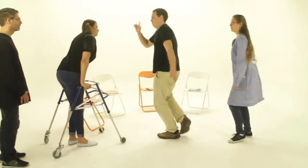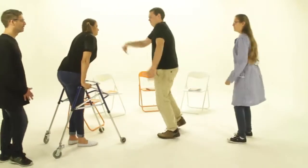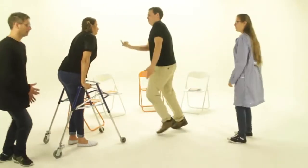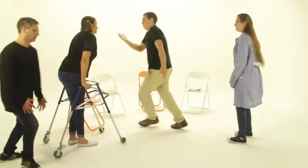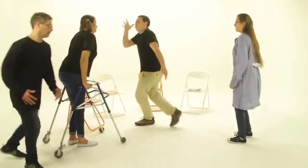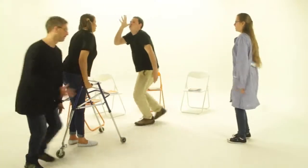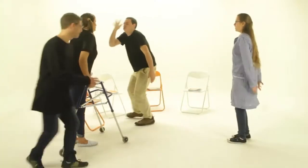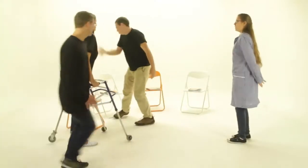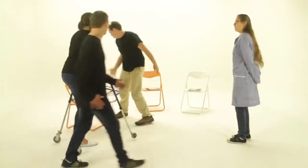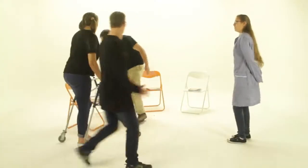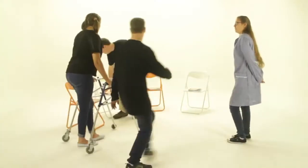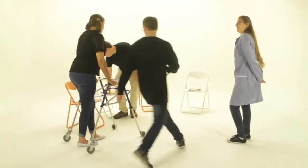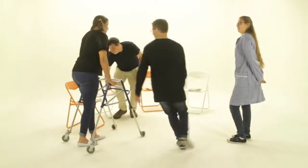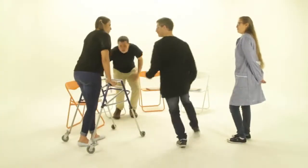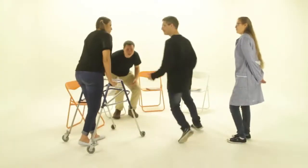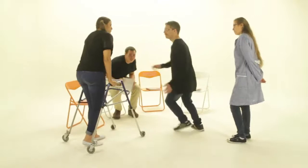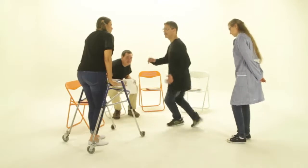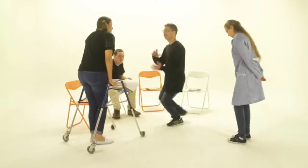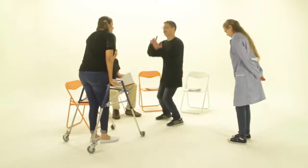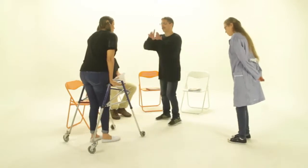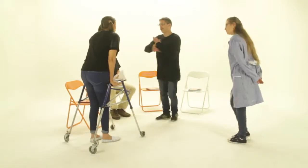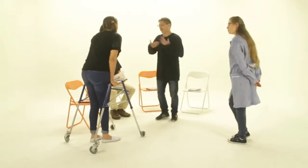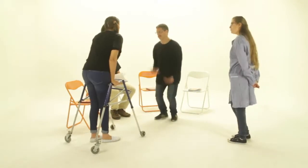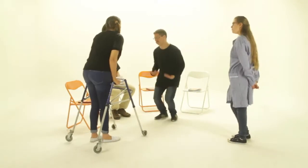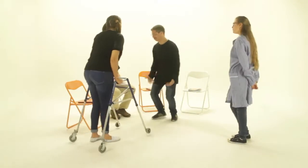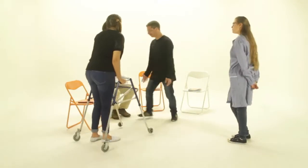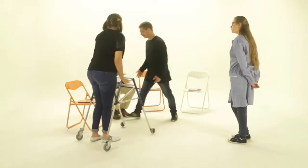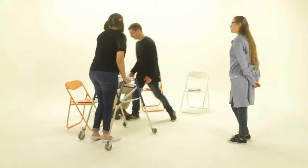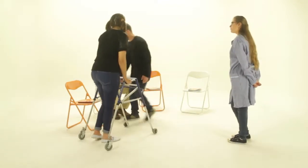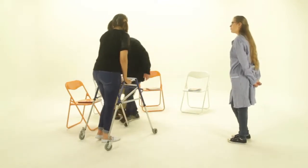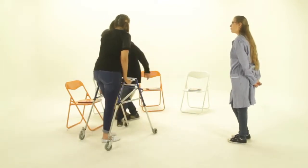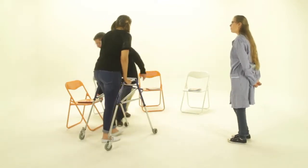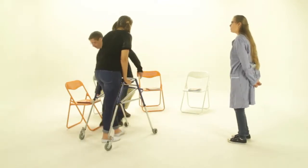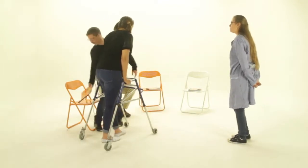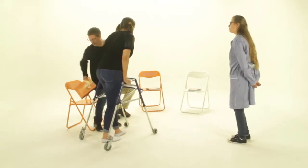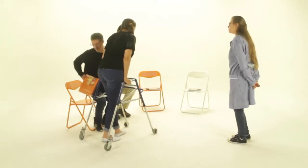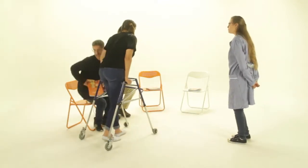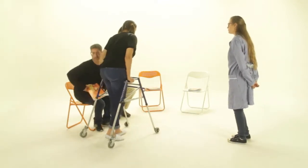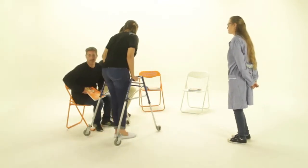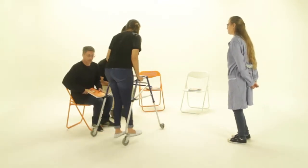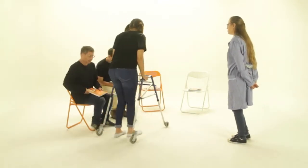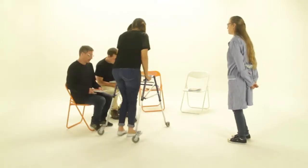Ah, siempre demorando, pesada. Pa, siempre, dale, ¿cómo demorás? No seas plomo.